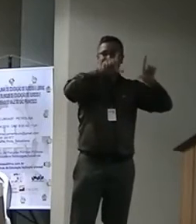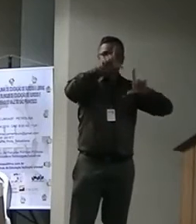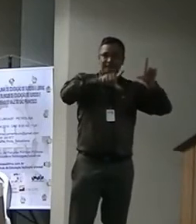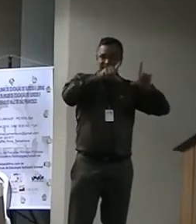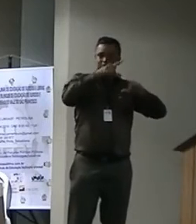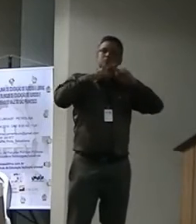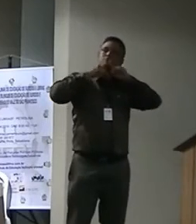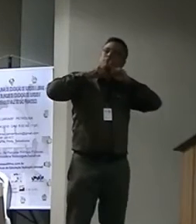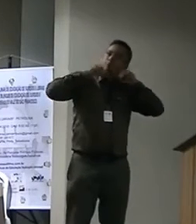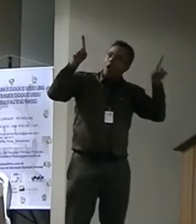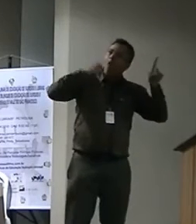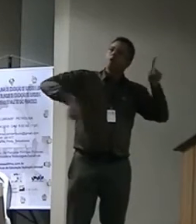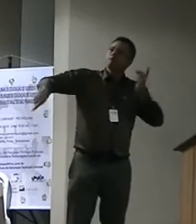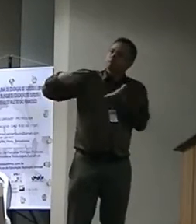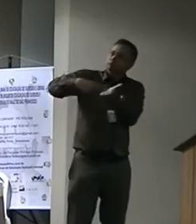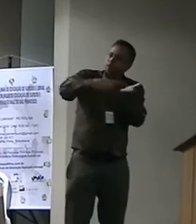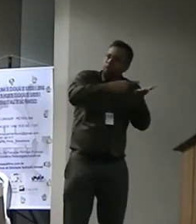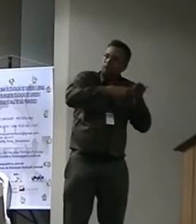a solicitação,